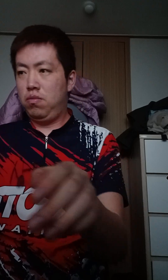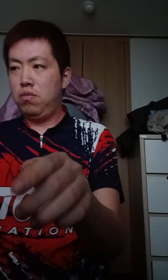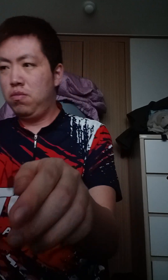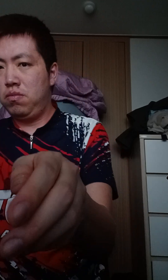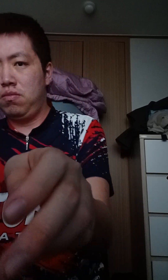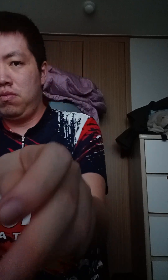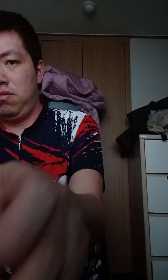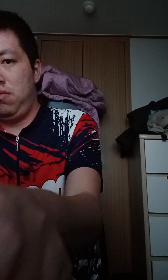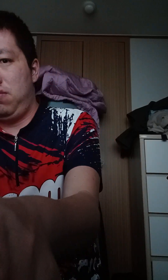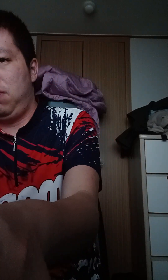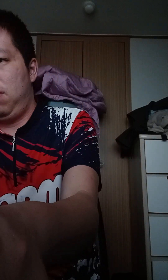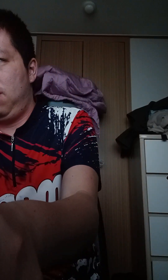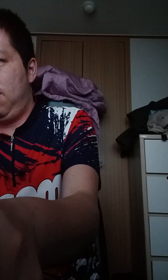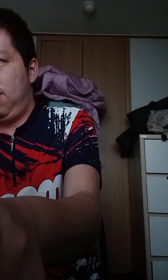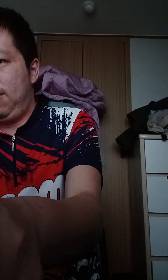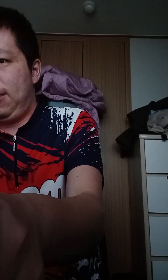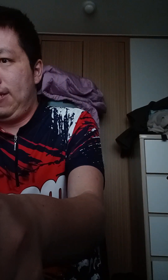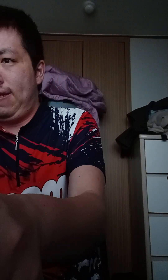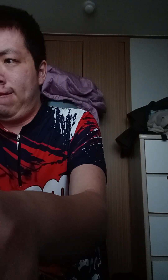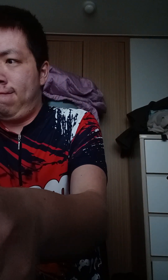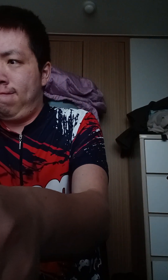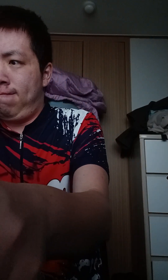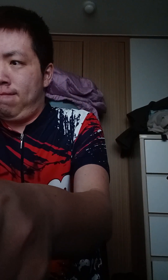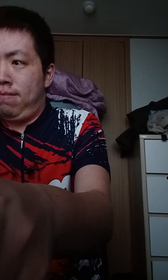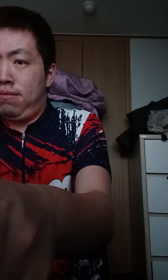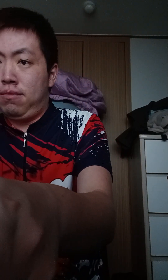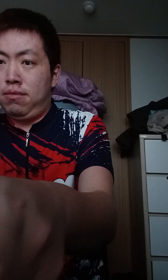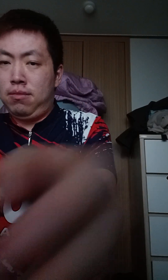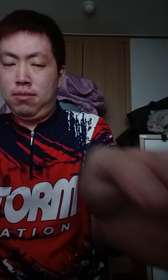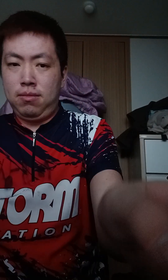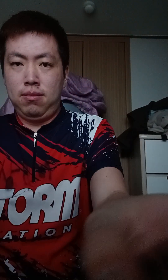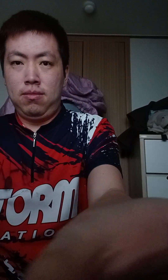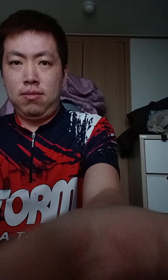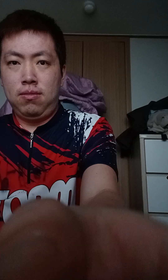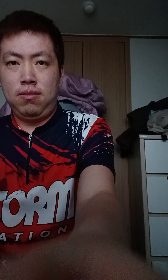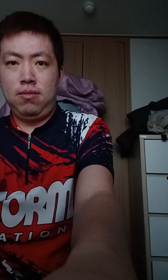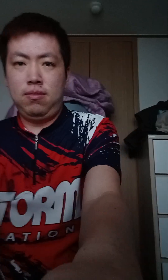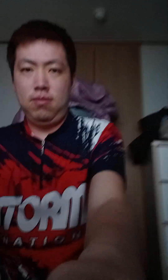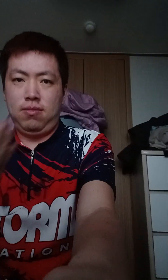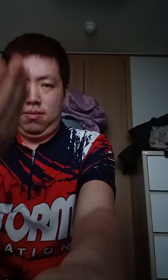한 건지 아니면 차에 문제가 있었는지 조사하고 있습니다. 정재우 기자입니다.